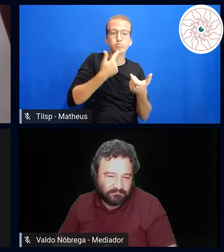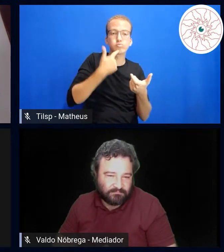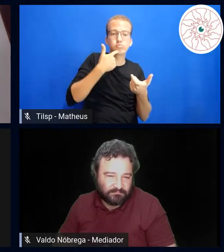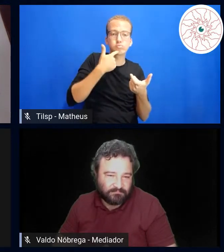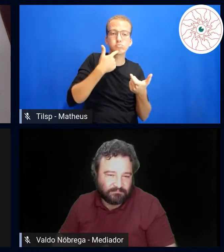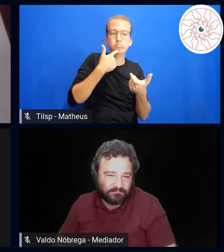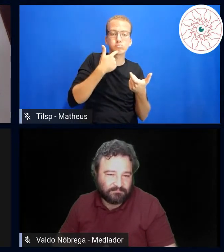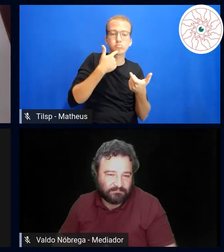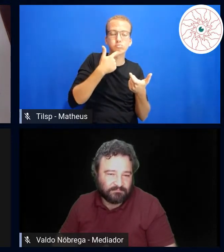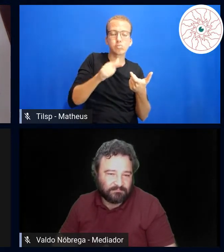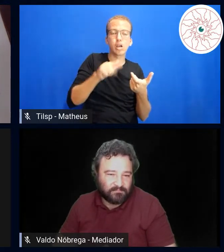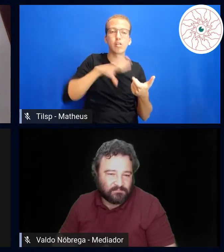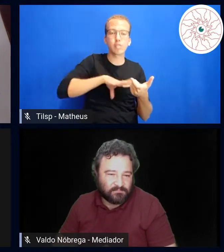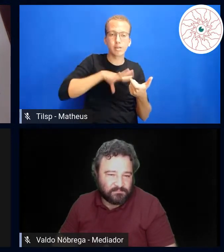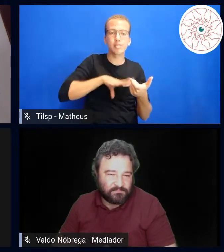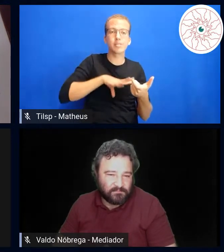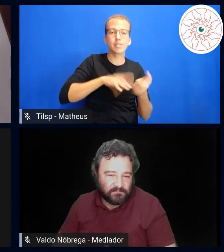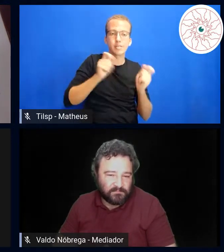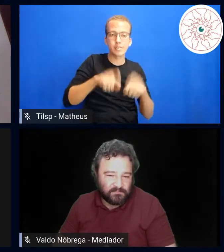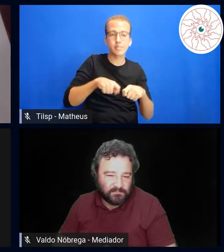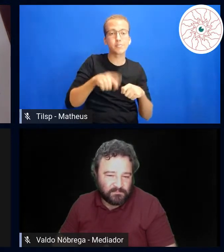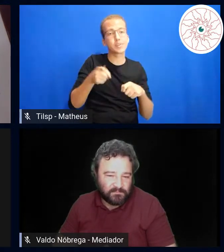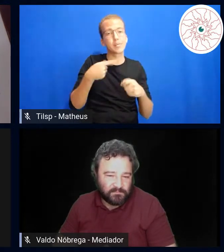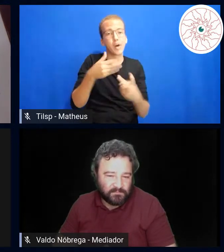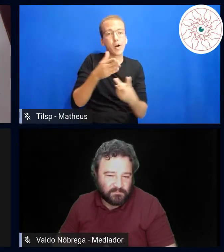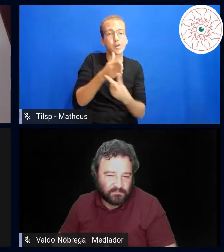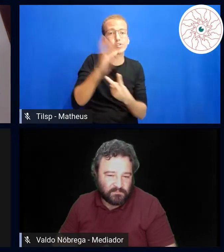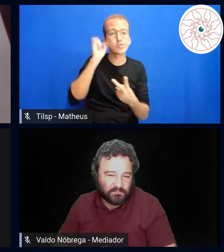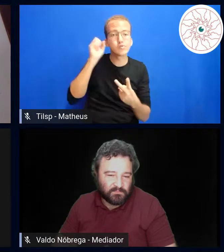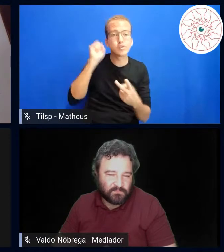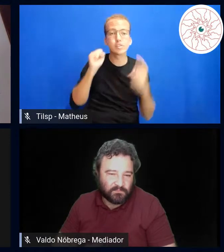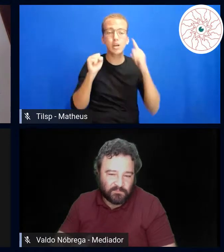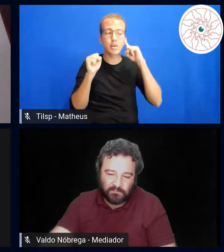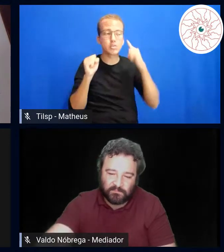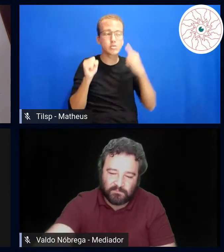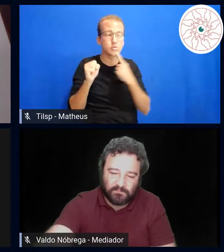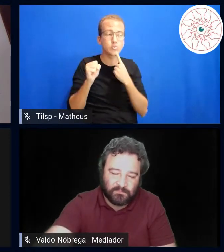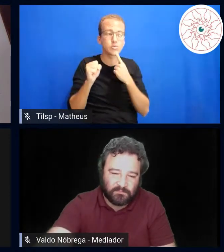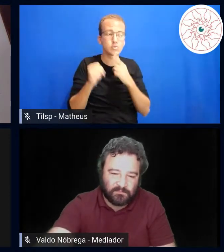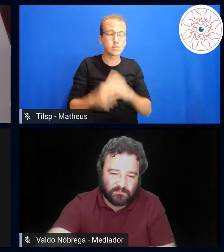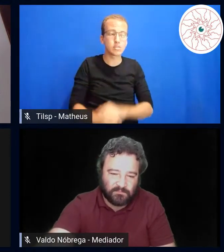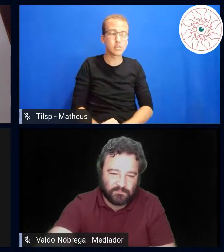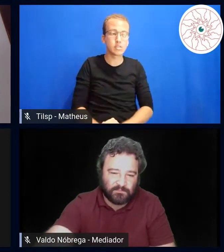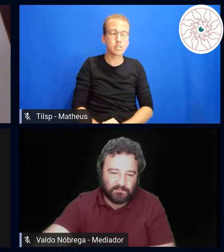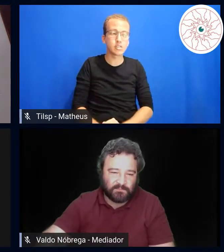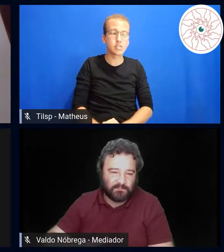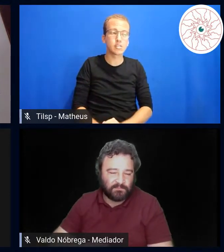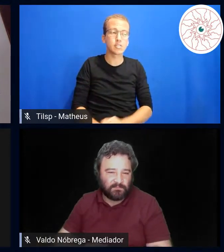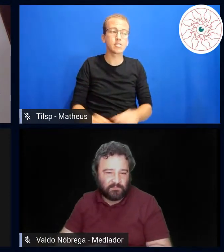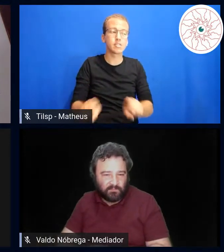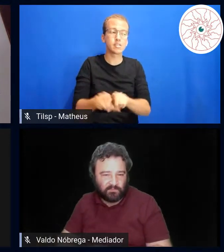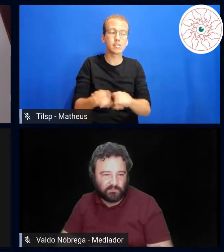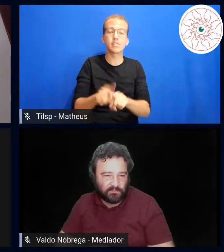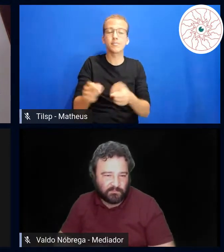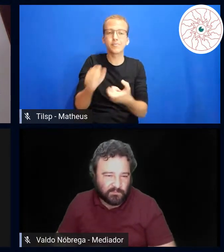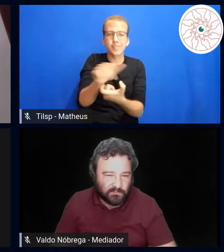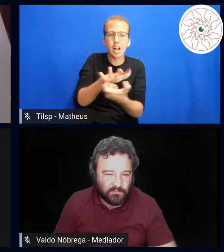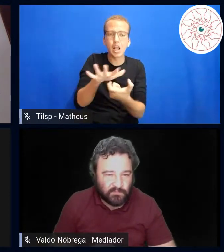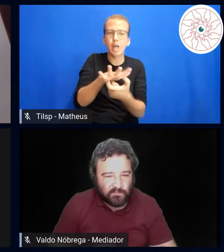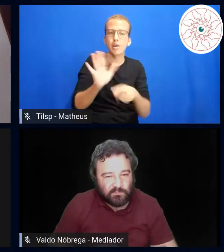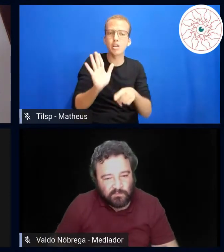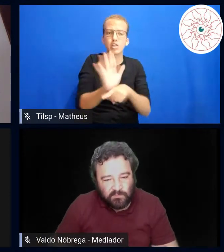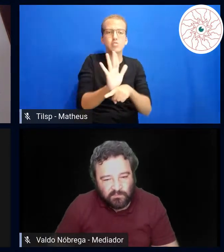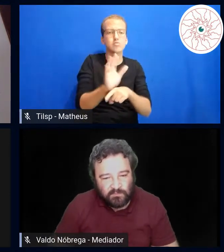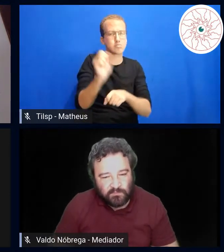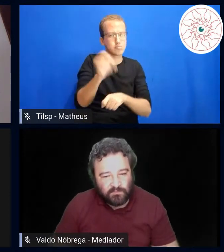forma geral, tanto para survintes, né, aprendizagem da língua portuguesa e a a o letramento visual vai contribuir sim